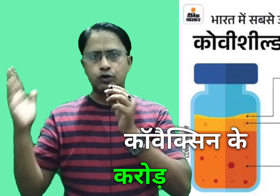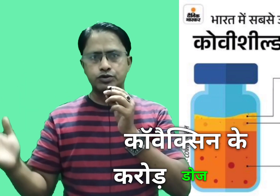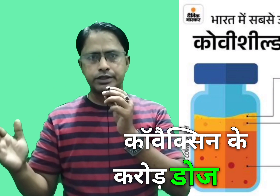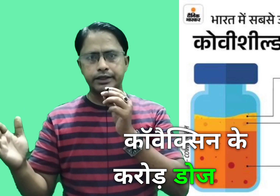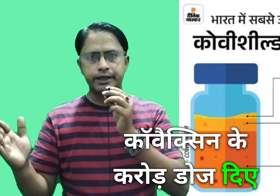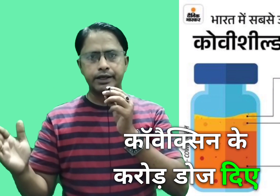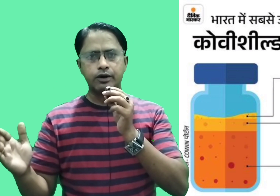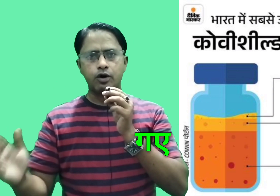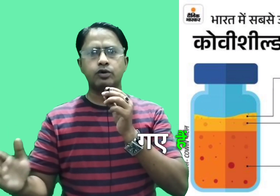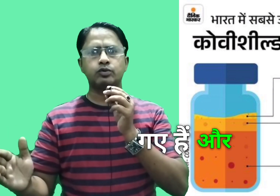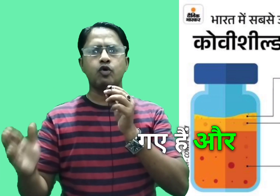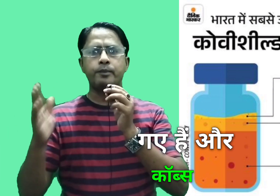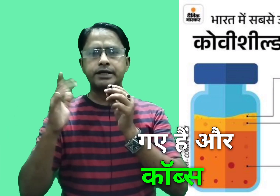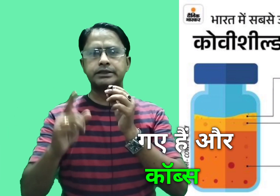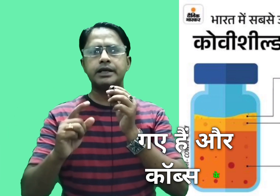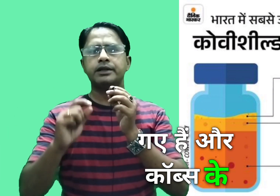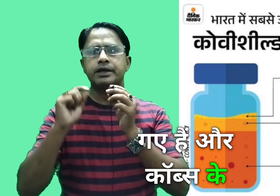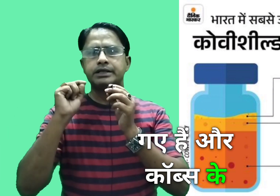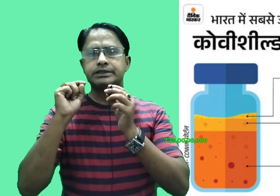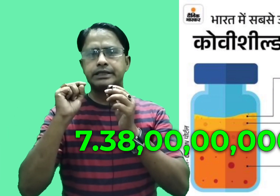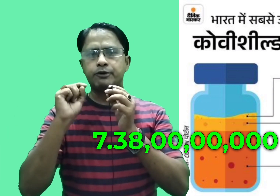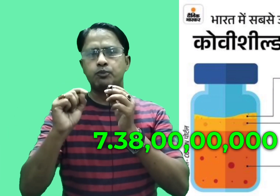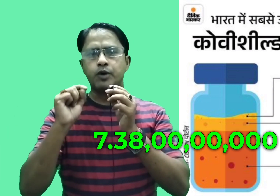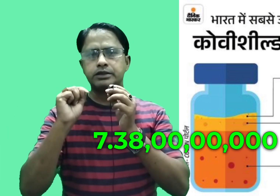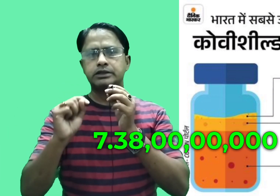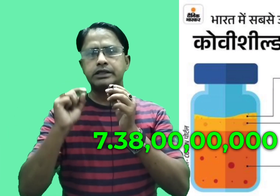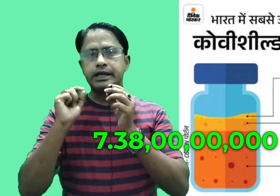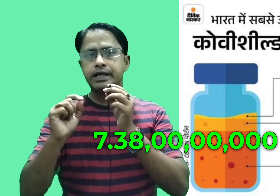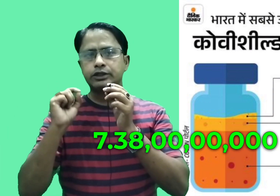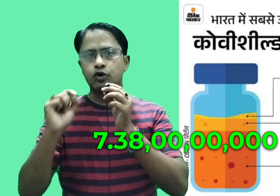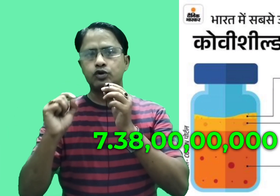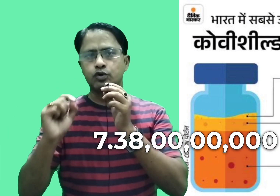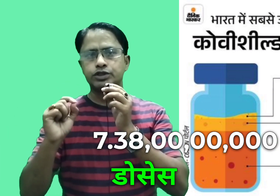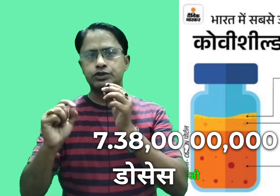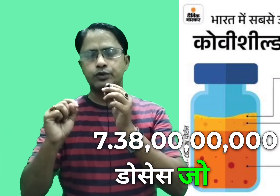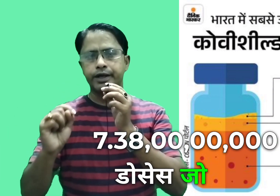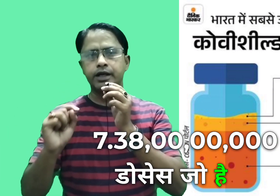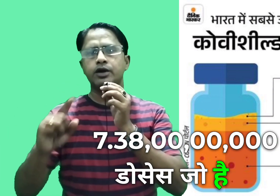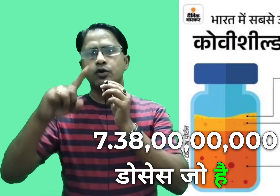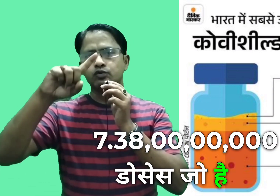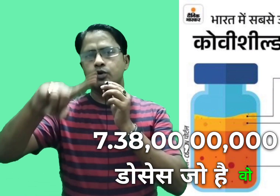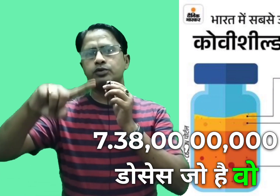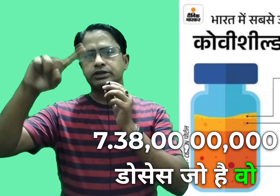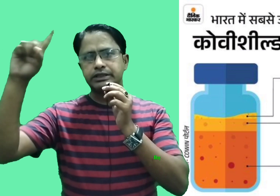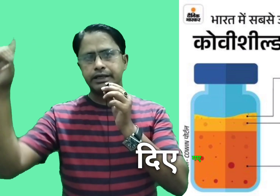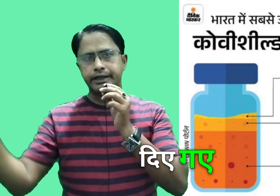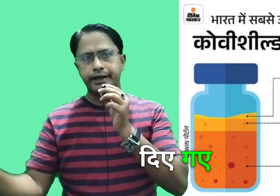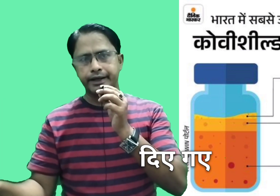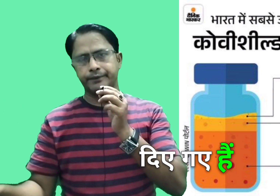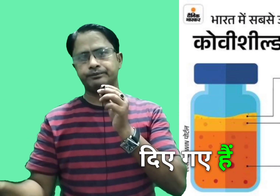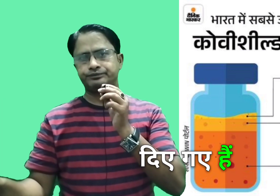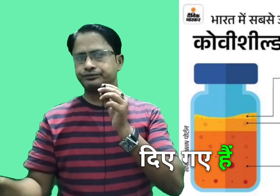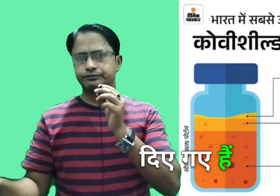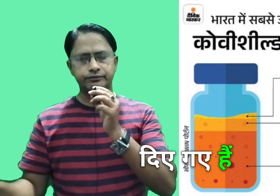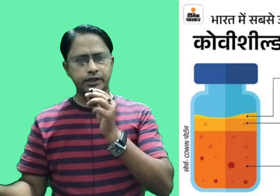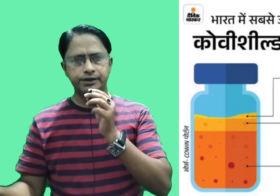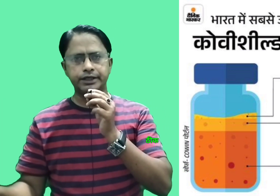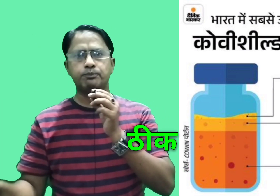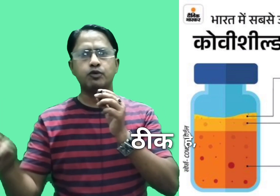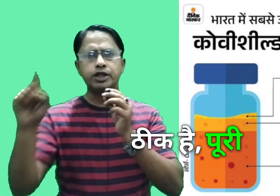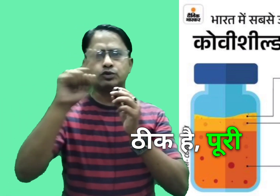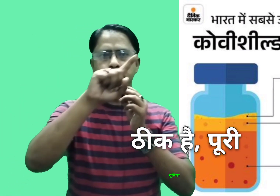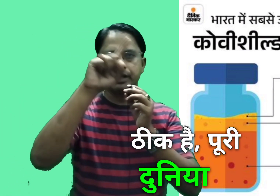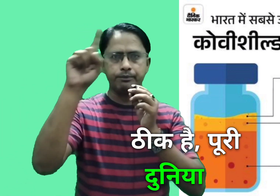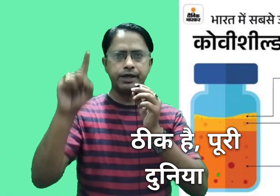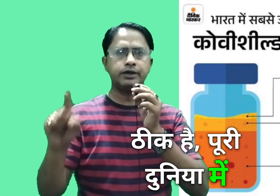38 करोड़ डोज दिए गए हैं और कोवैक्स के 7.38 करोड़ डोजेज जो हैं वो दिए गए हैं।